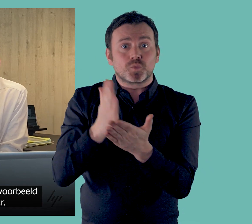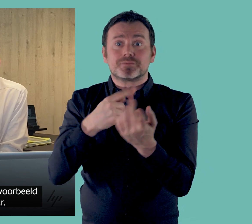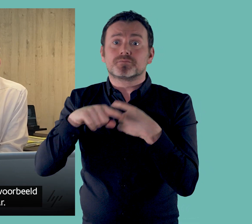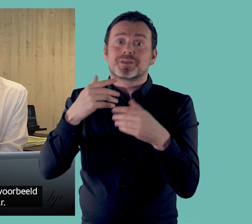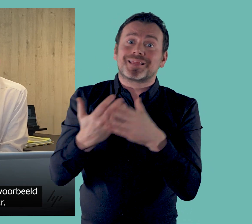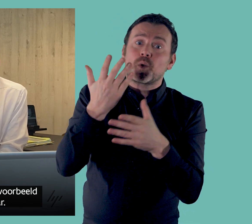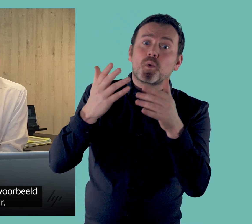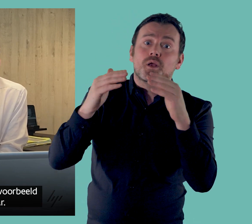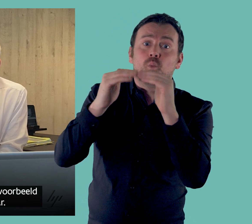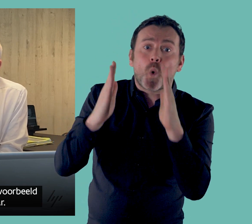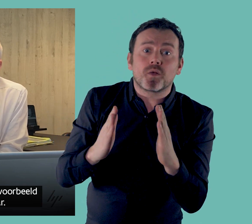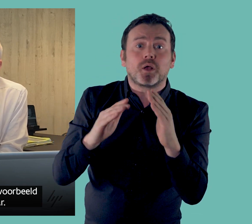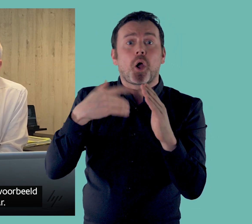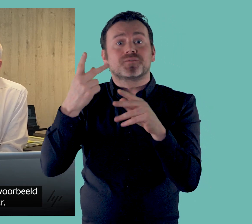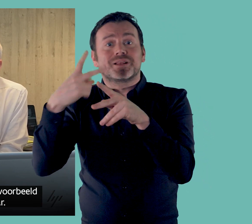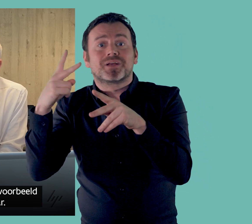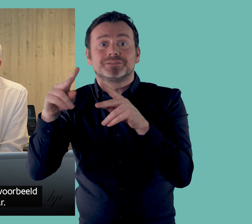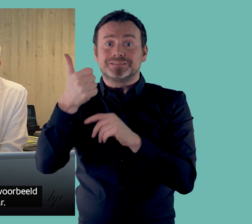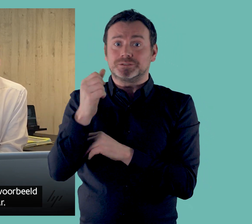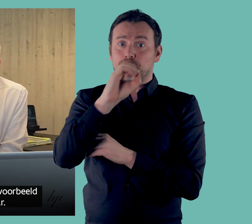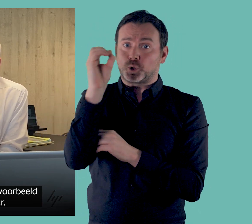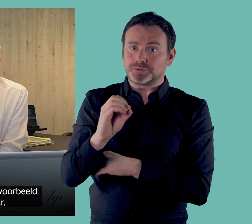60% daarvan, is bijvoorbeeld